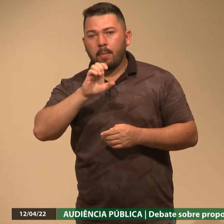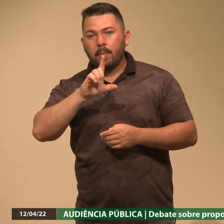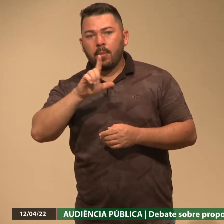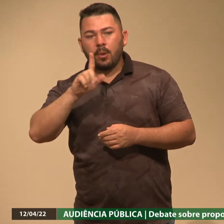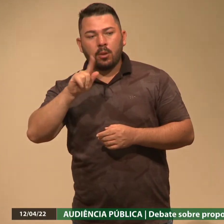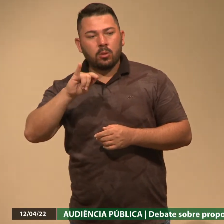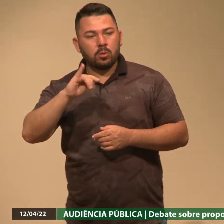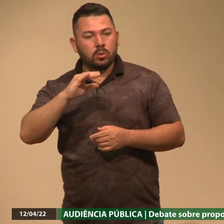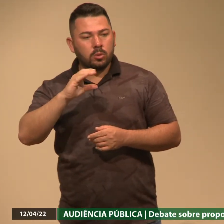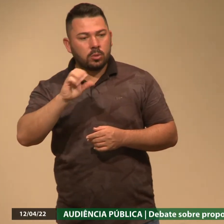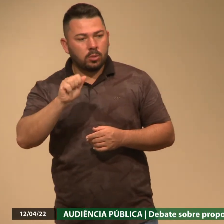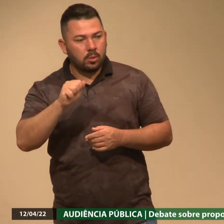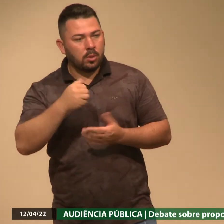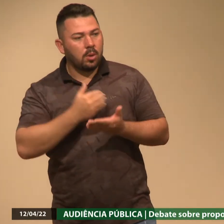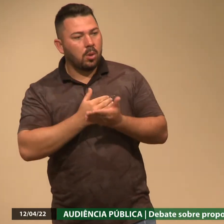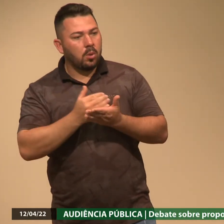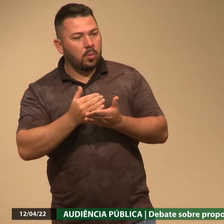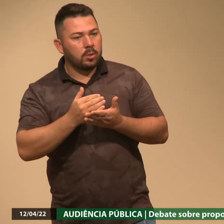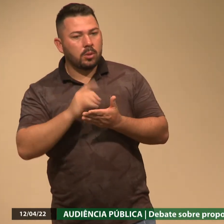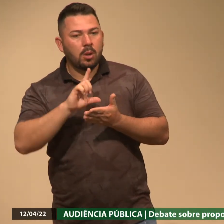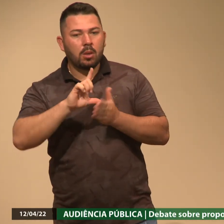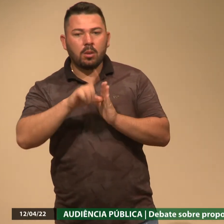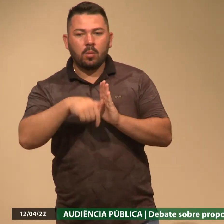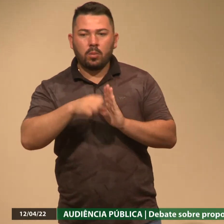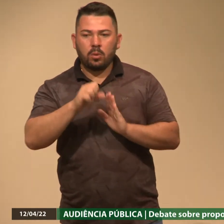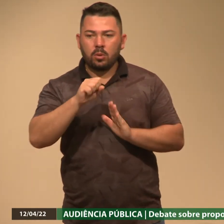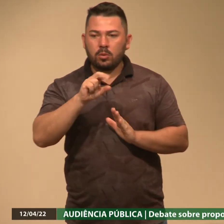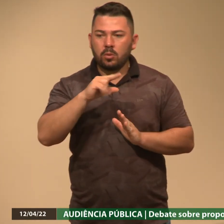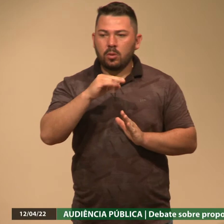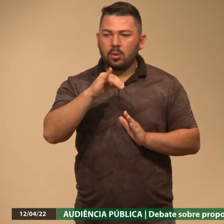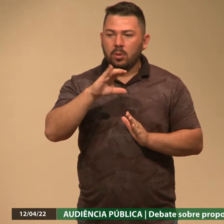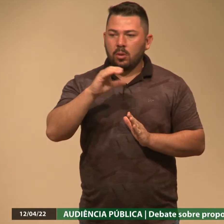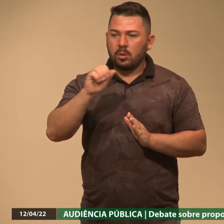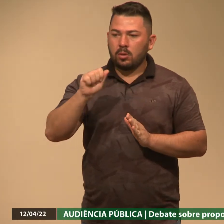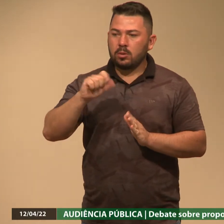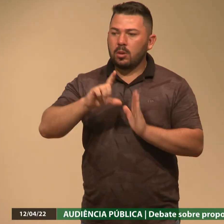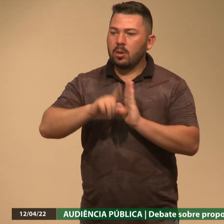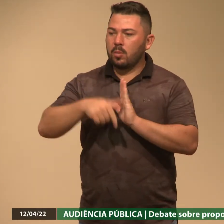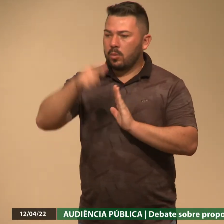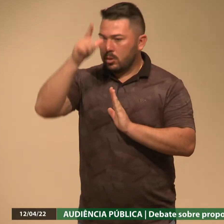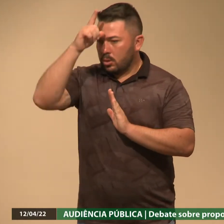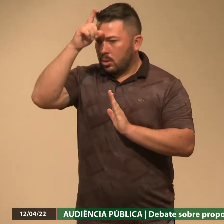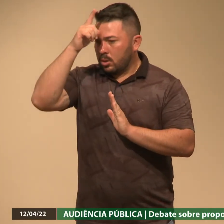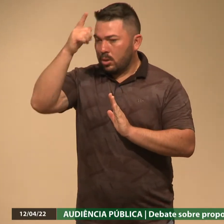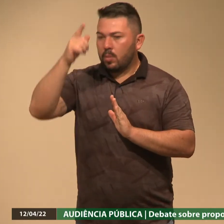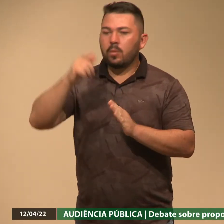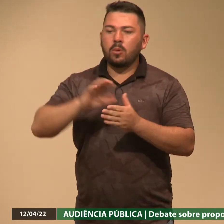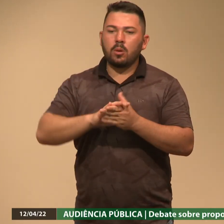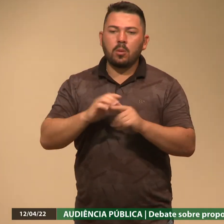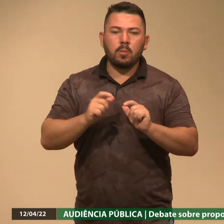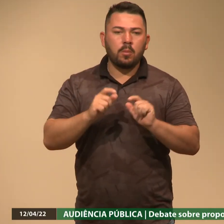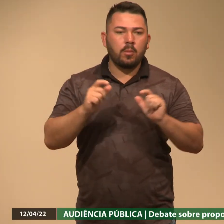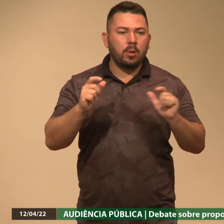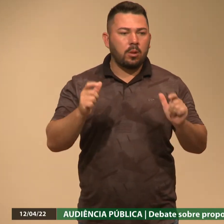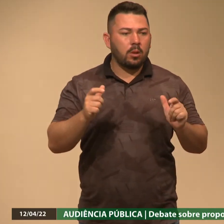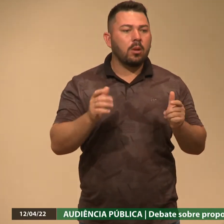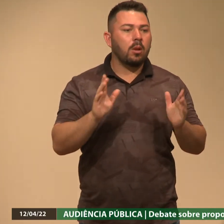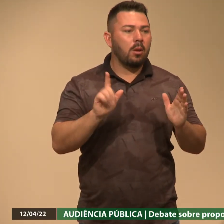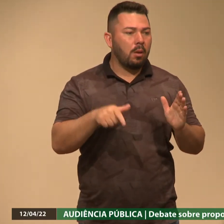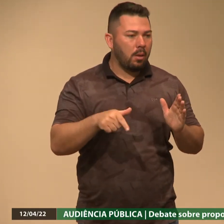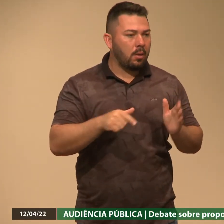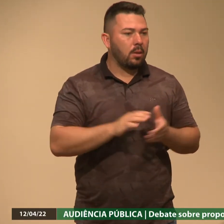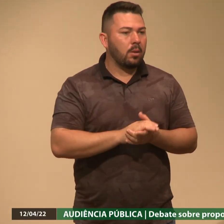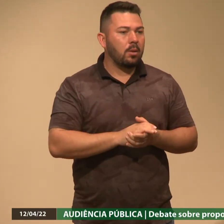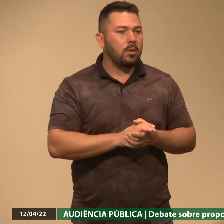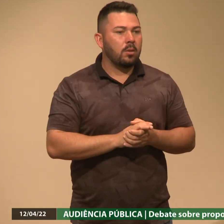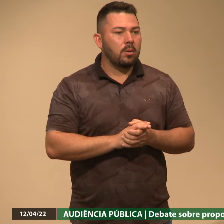e foi depois para Suíça e então para Alemanha Hoje em dia a festa maior da x100 Fast